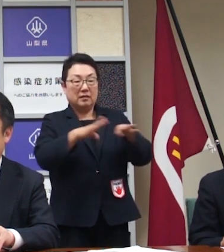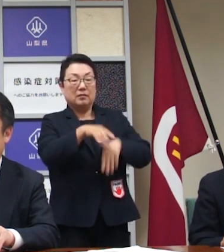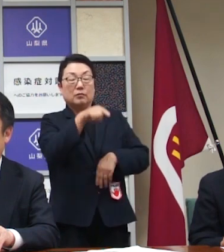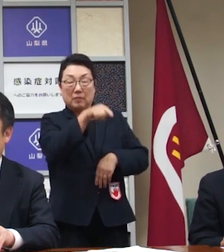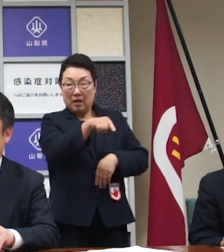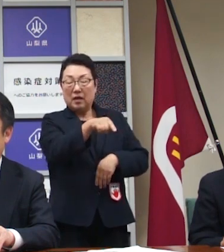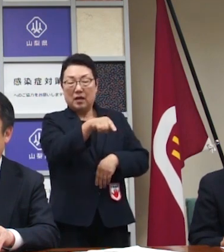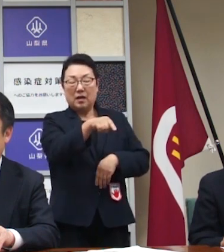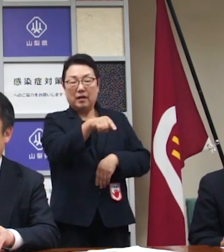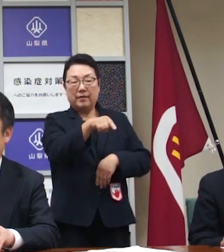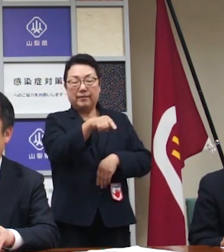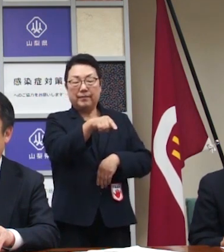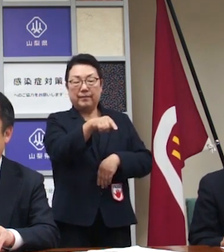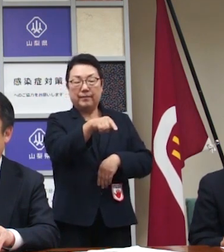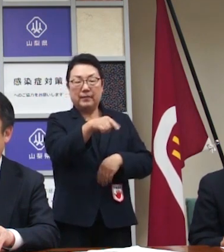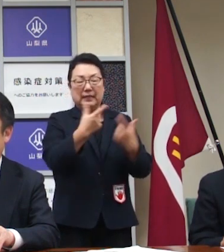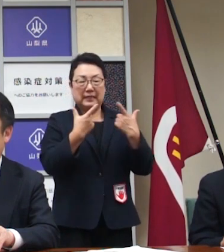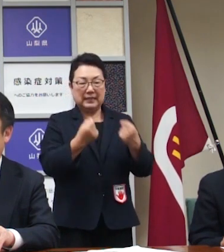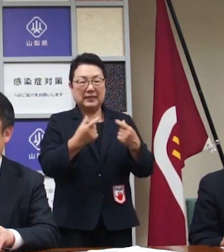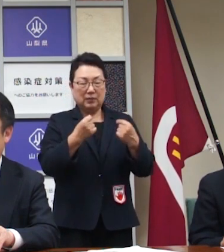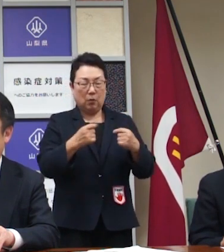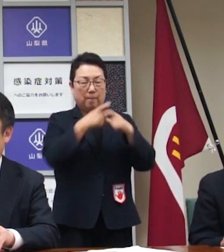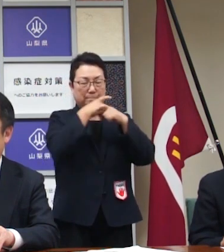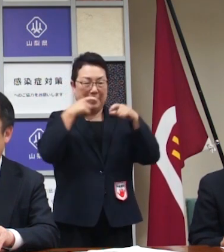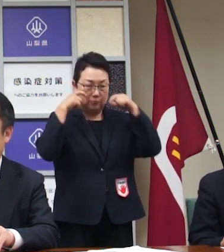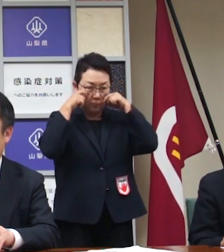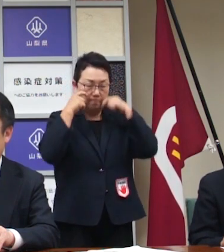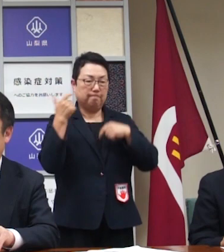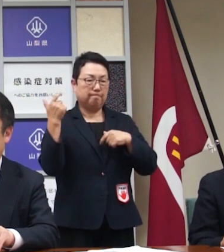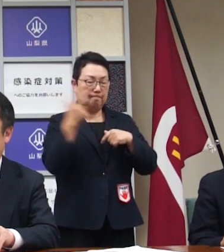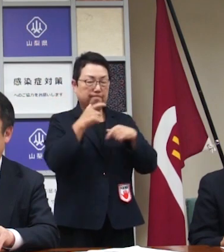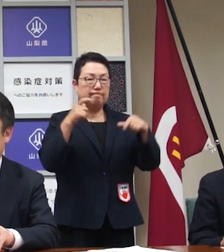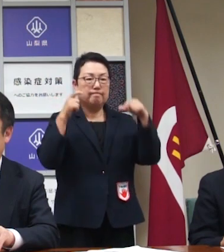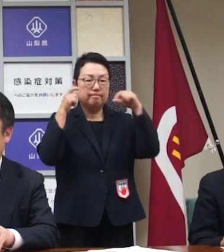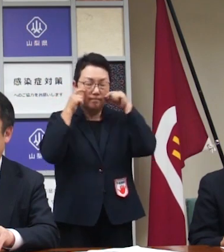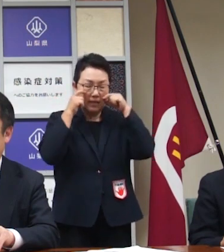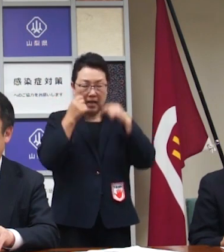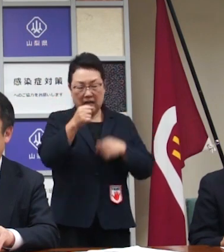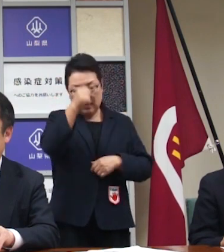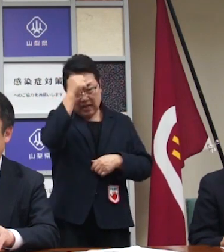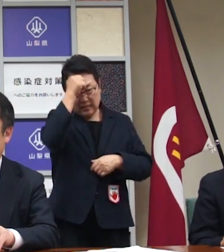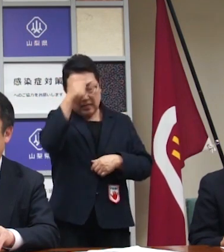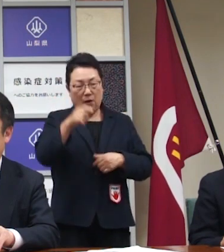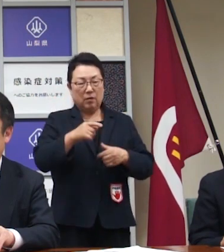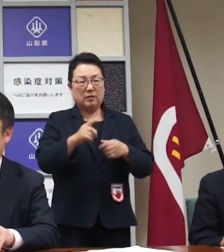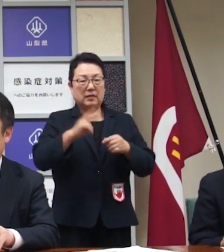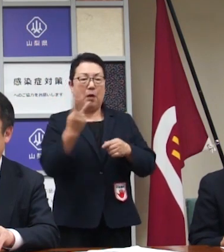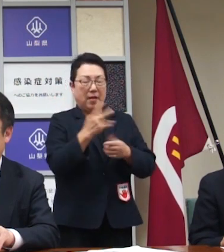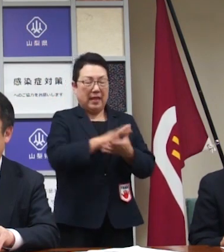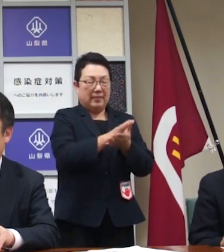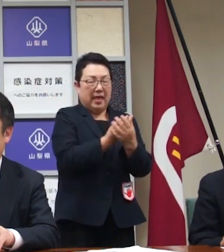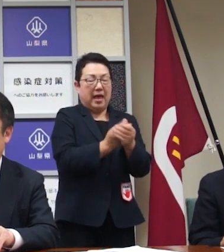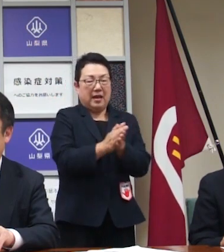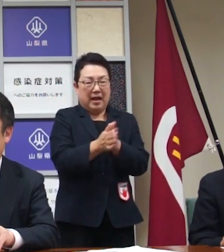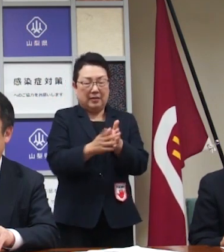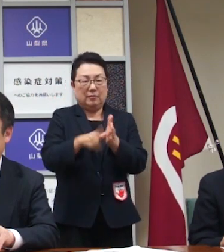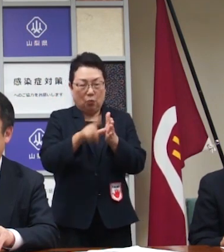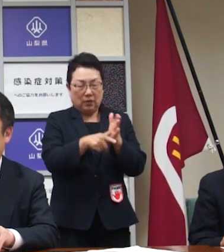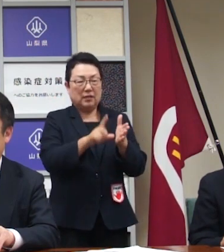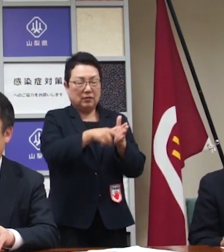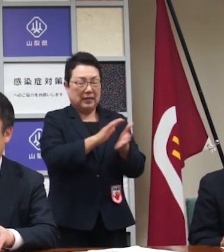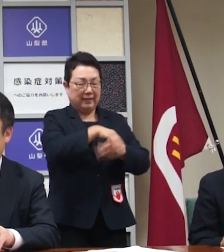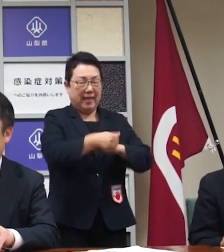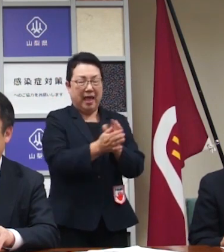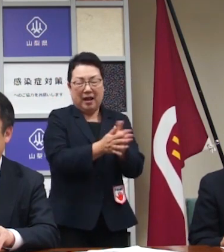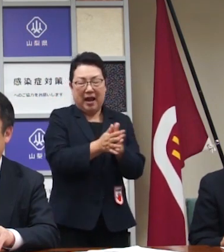はきちんとサージカルマスクをして、患者さんごとに手洗いをする